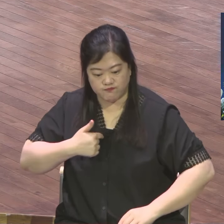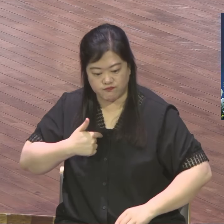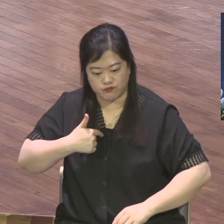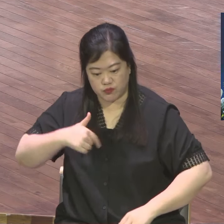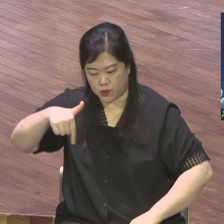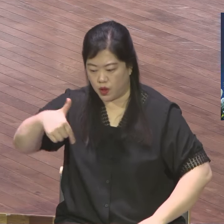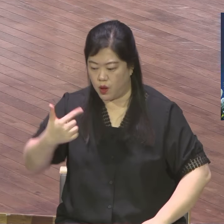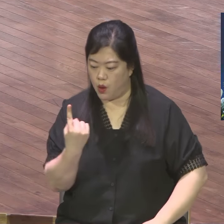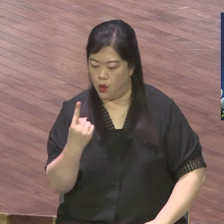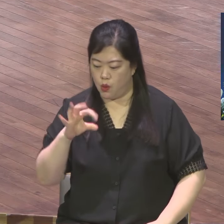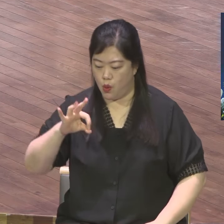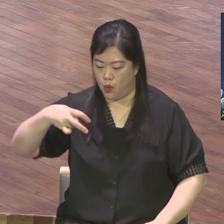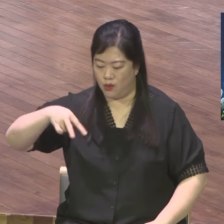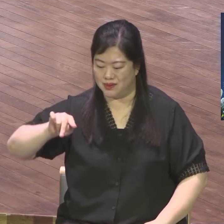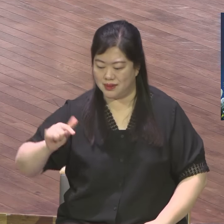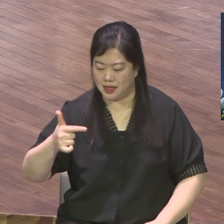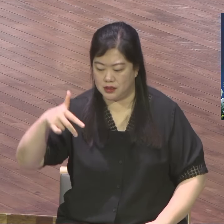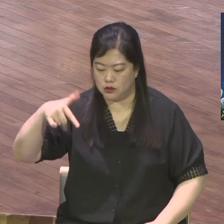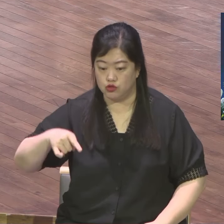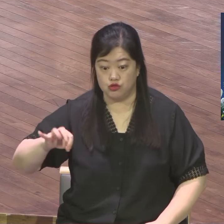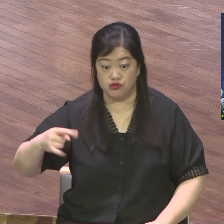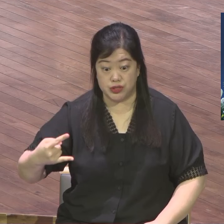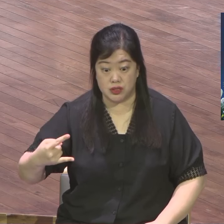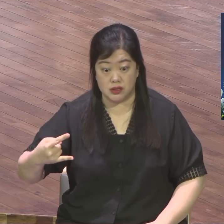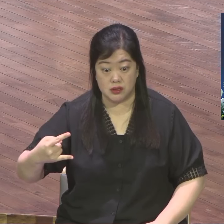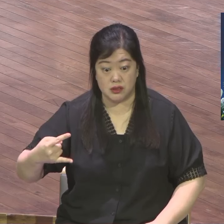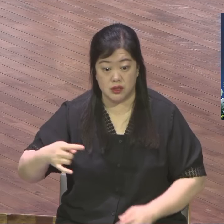자기들 사상입니다, 사상. 그러니까